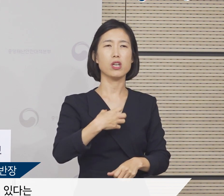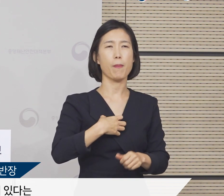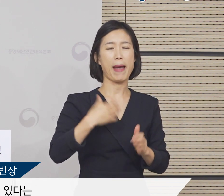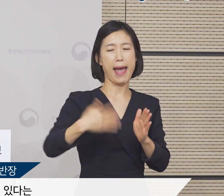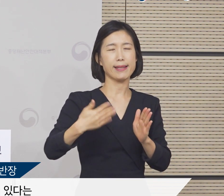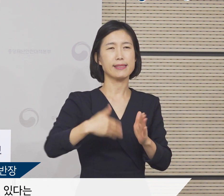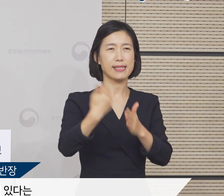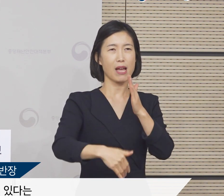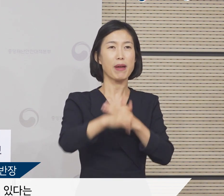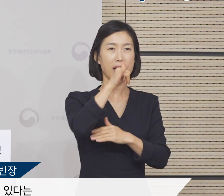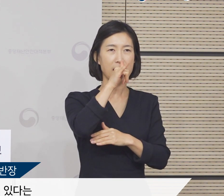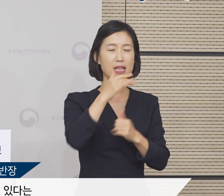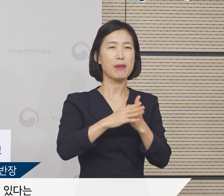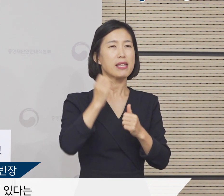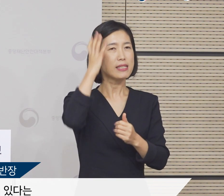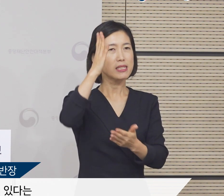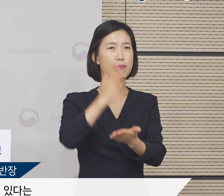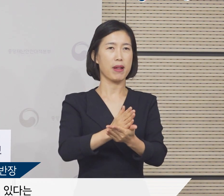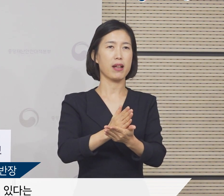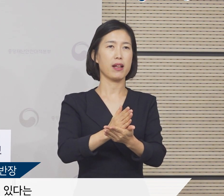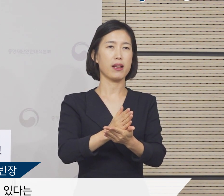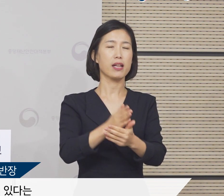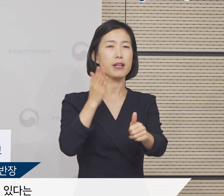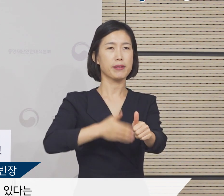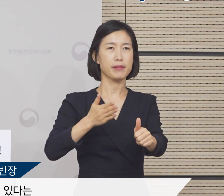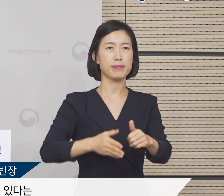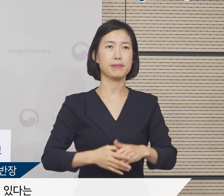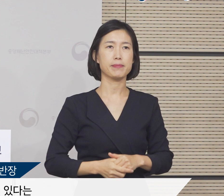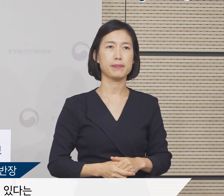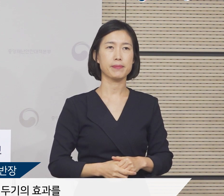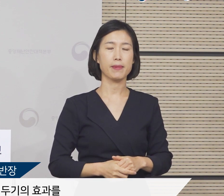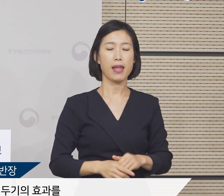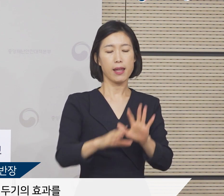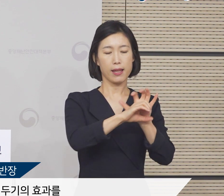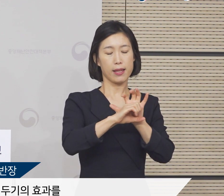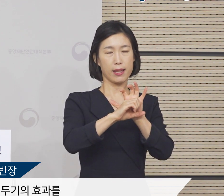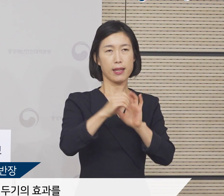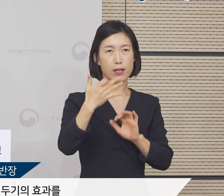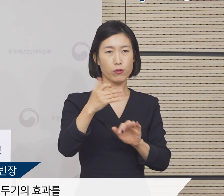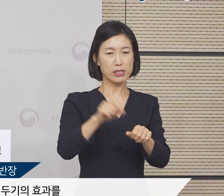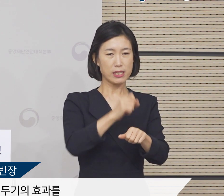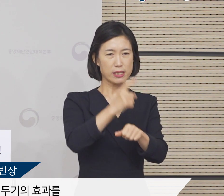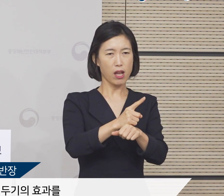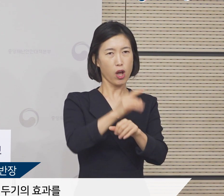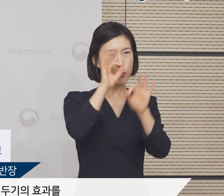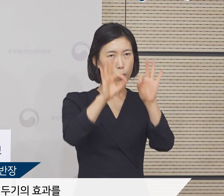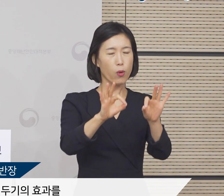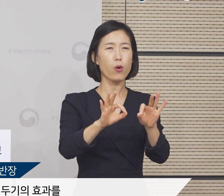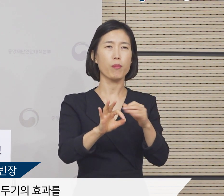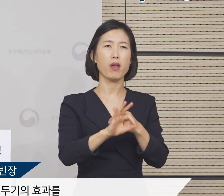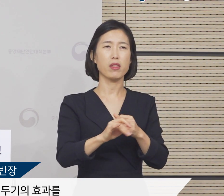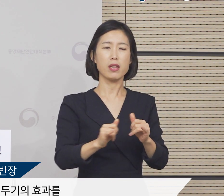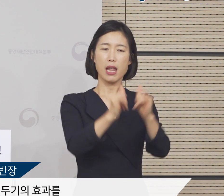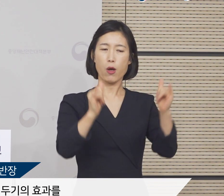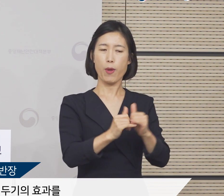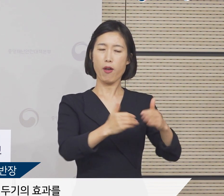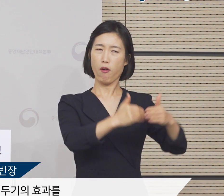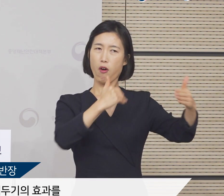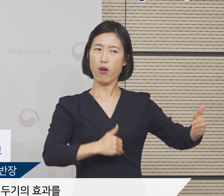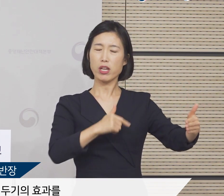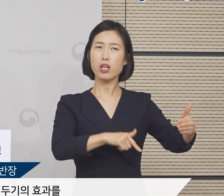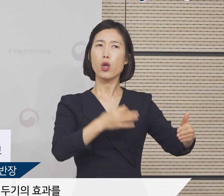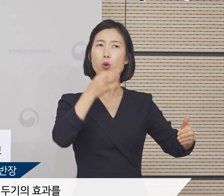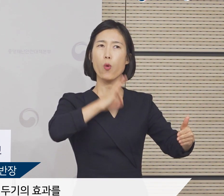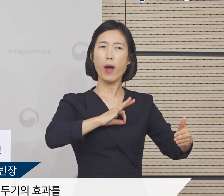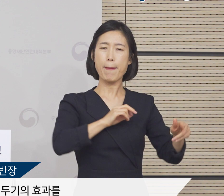여전히 있다는 사실도 잊지 말기를 당부드립니다. 코로나19의 특성을 고려할 때 사회적 거리두기의